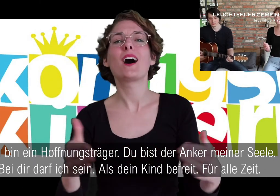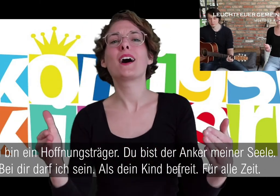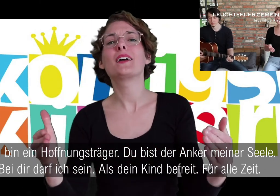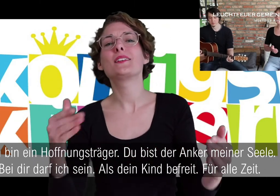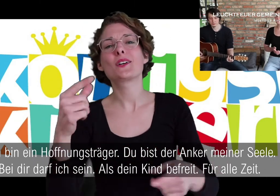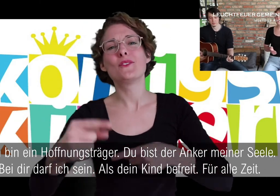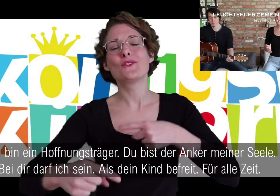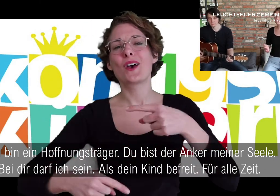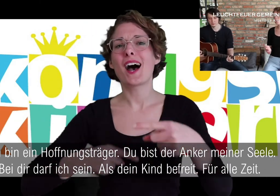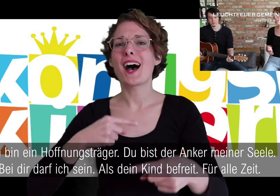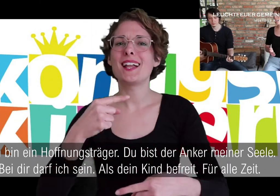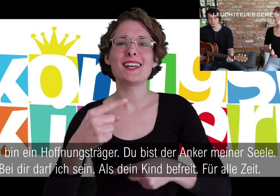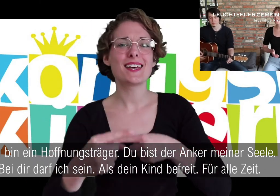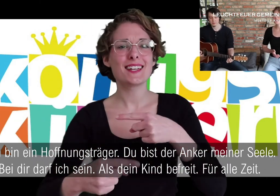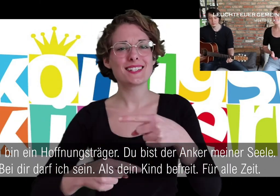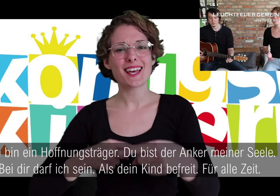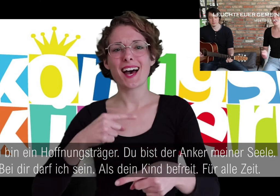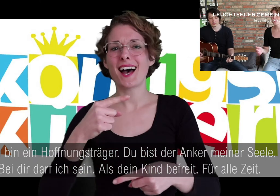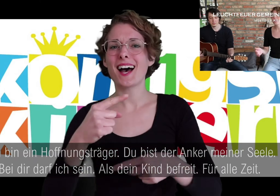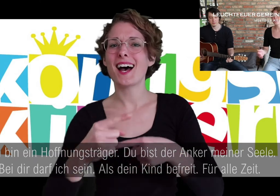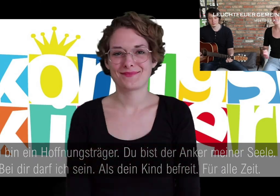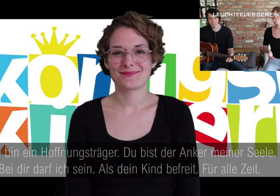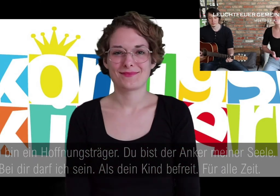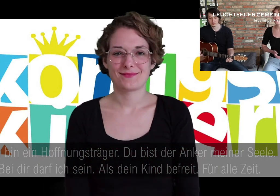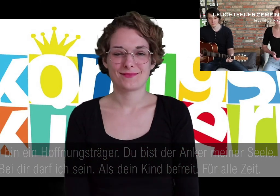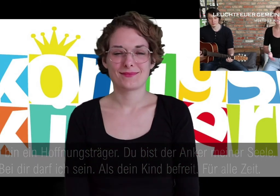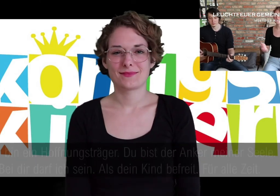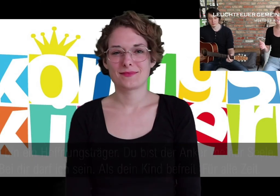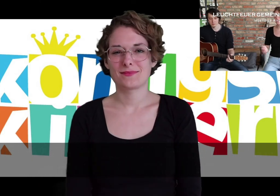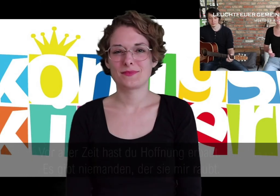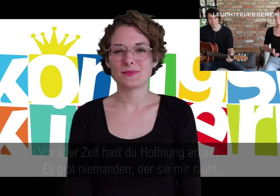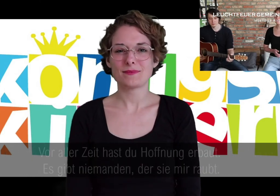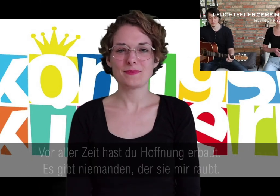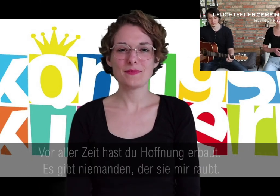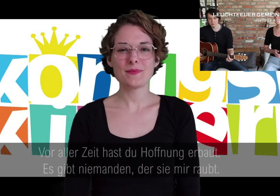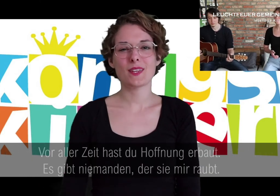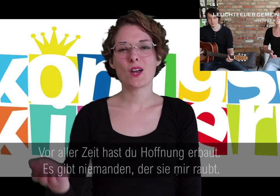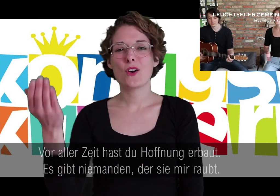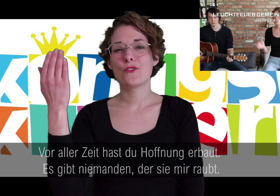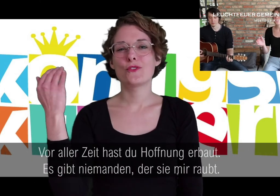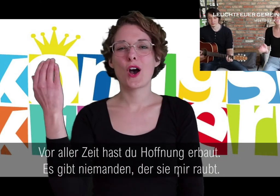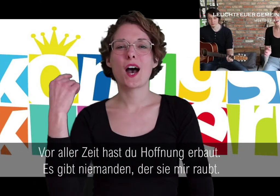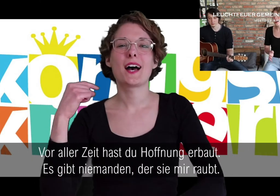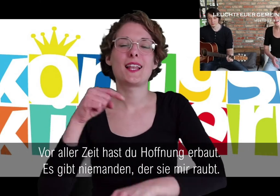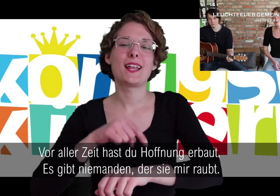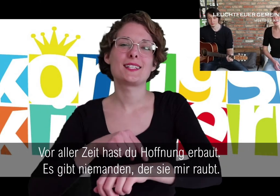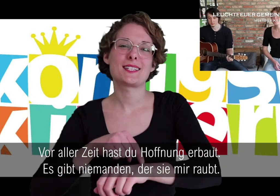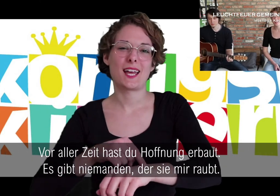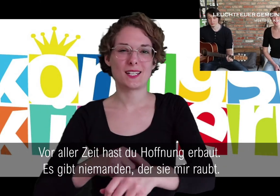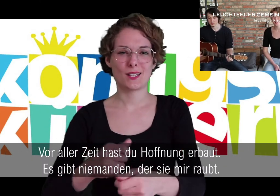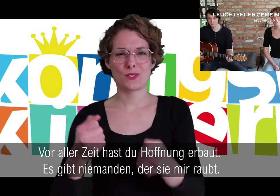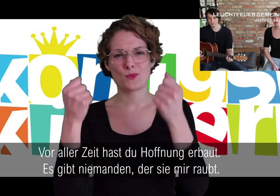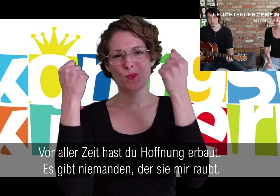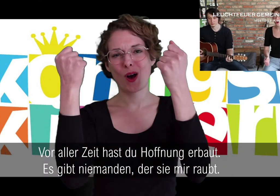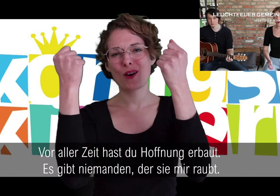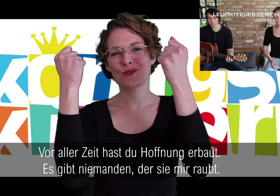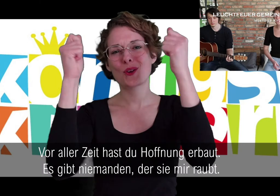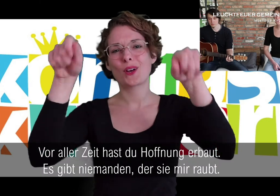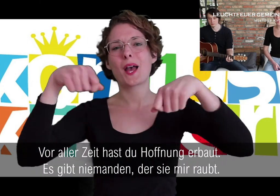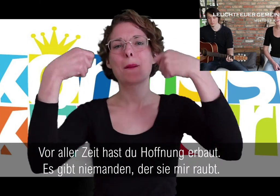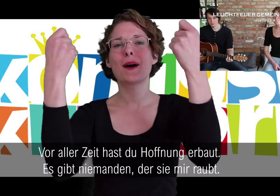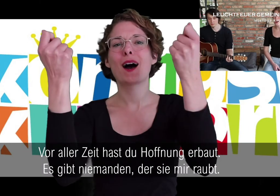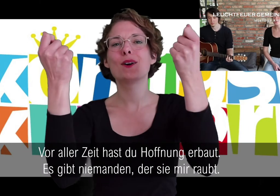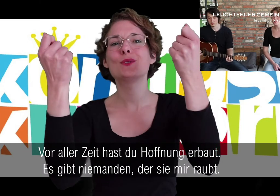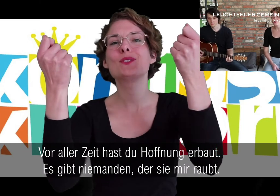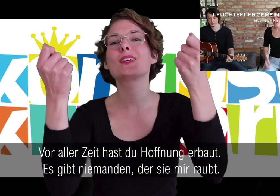Kind befreit, für alle Zeit, vor aller Zeit. Vor aller Zeit hast du